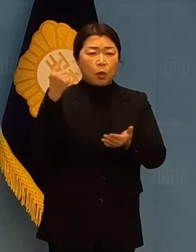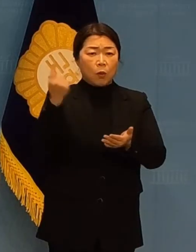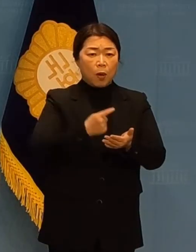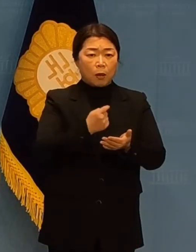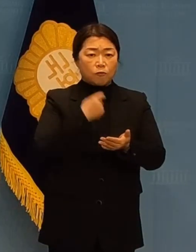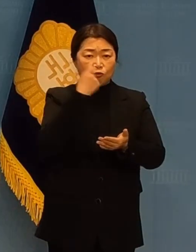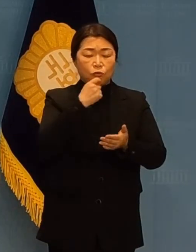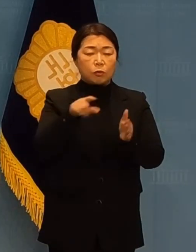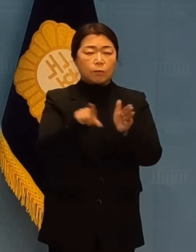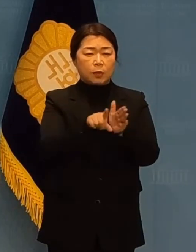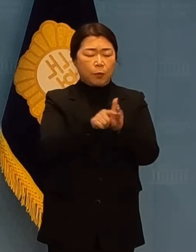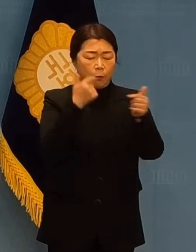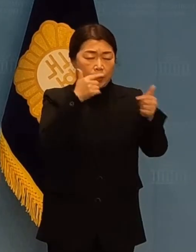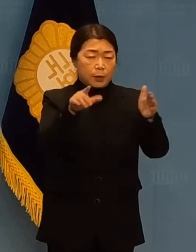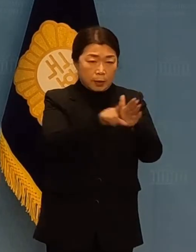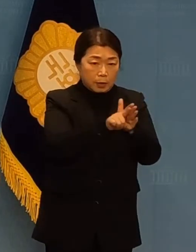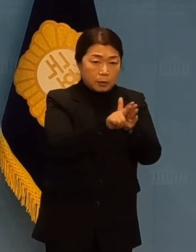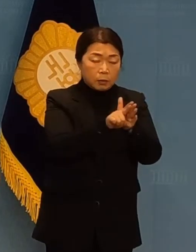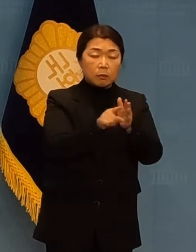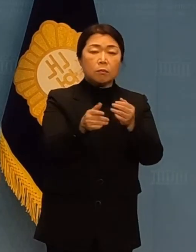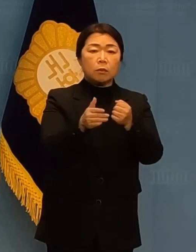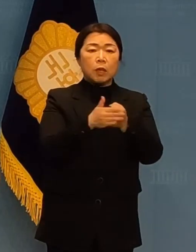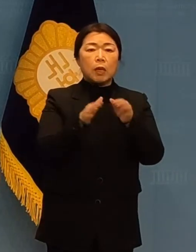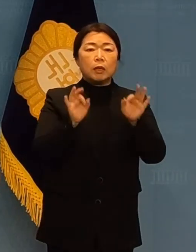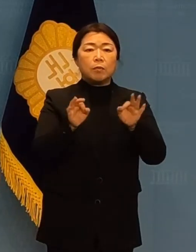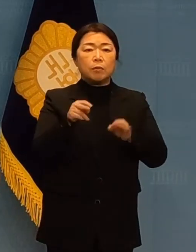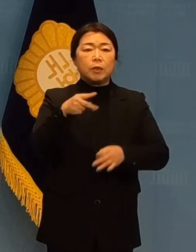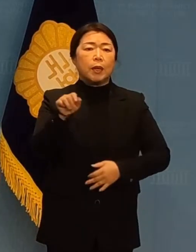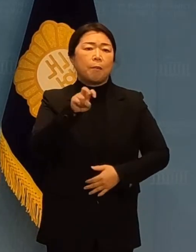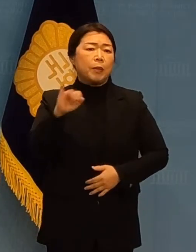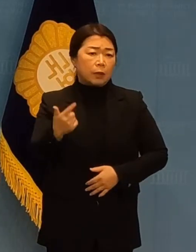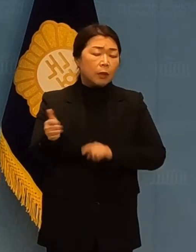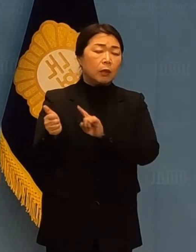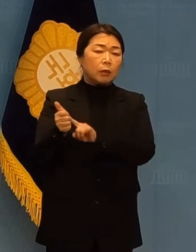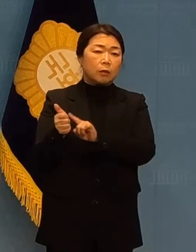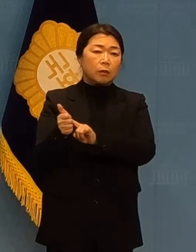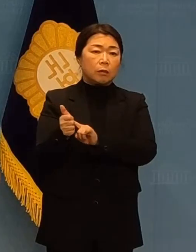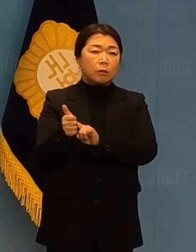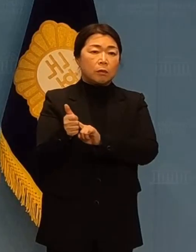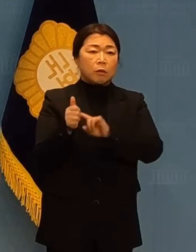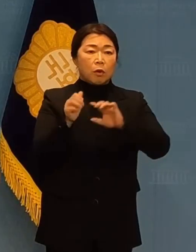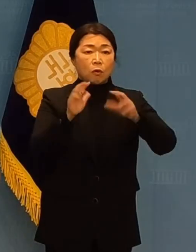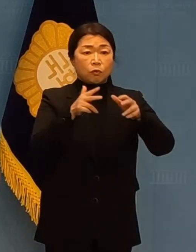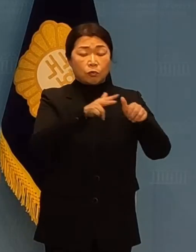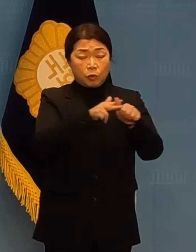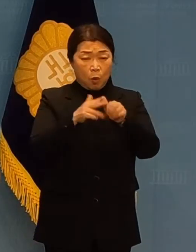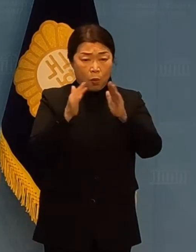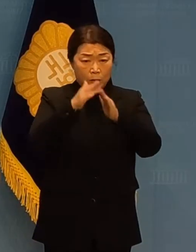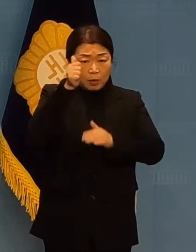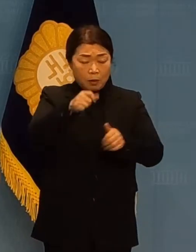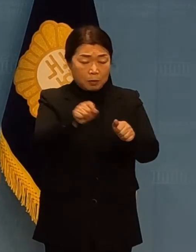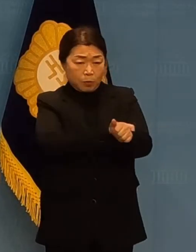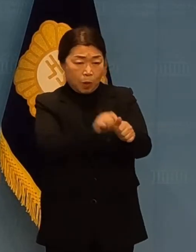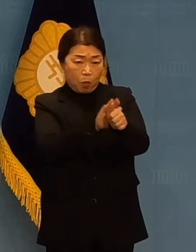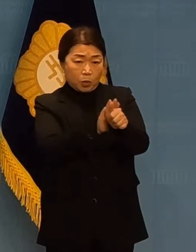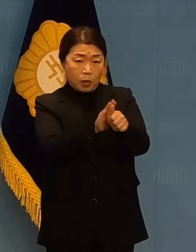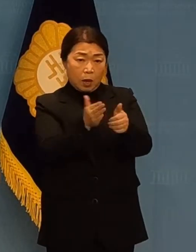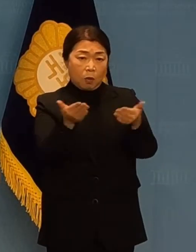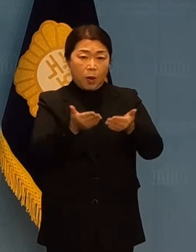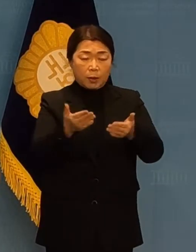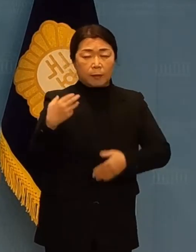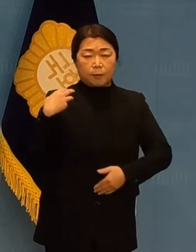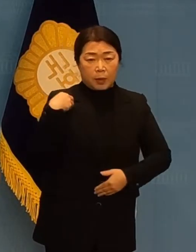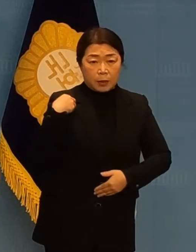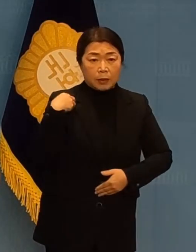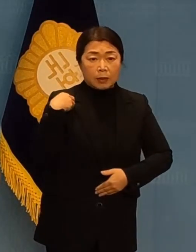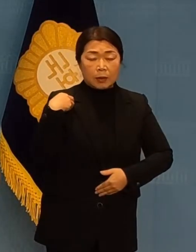것입니다. 그러기에 김상민은 국정원장 특별보좌관이라고 하는 찐윤